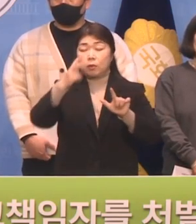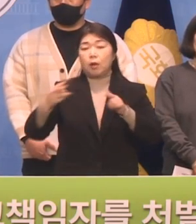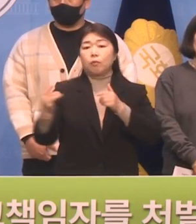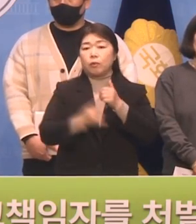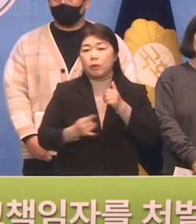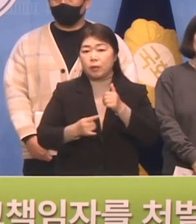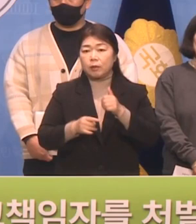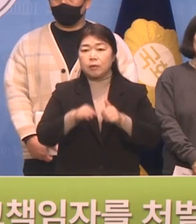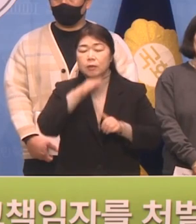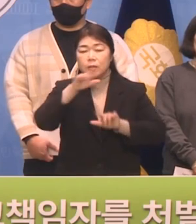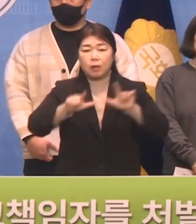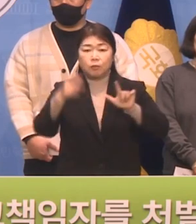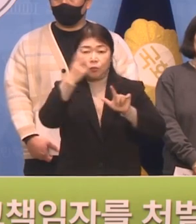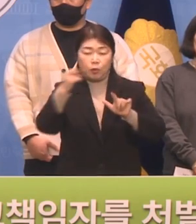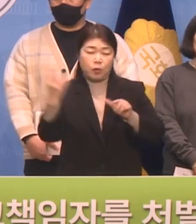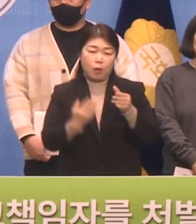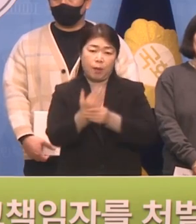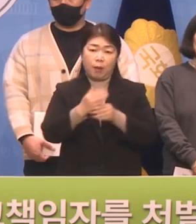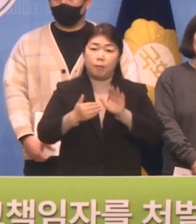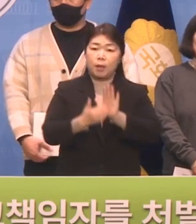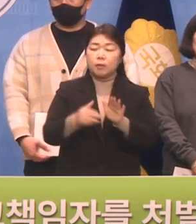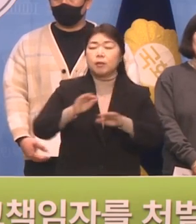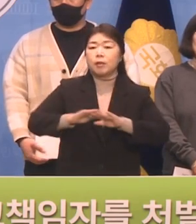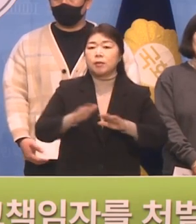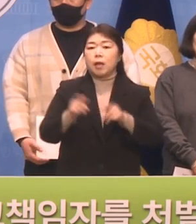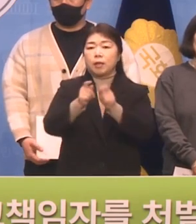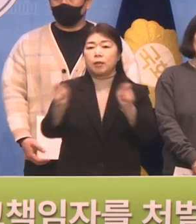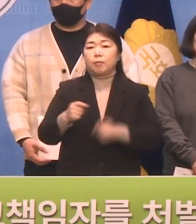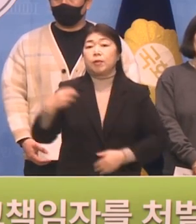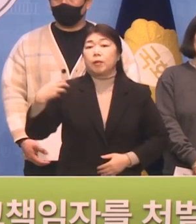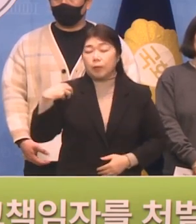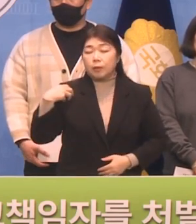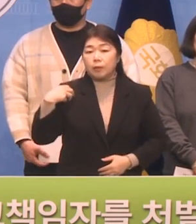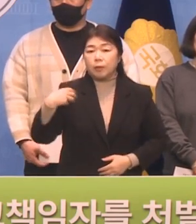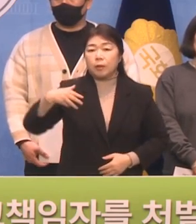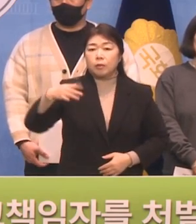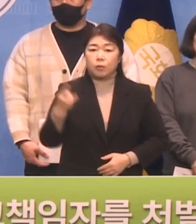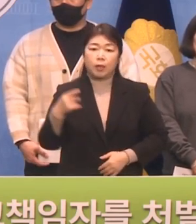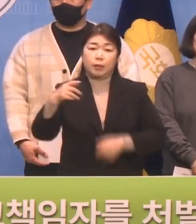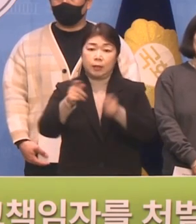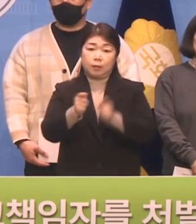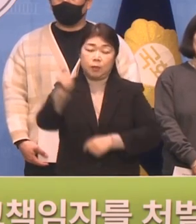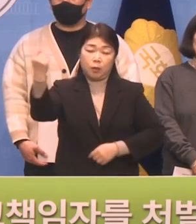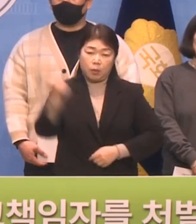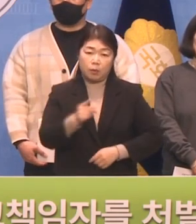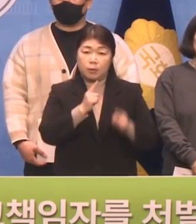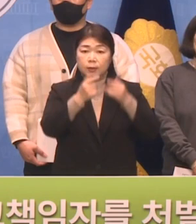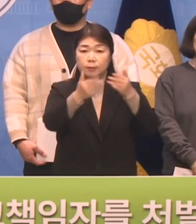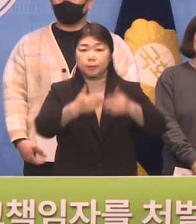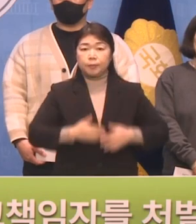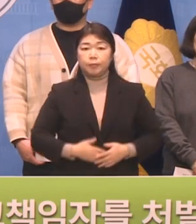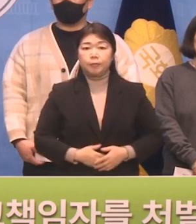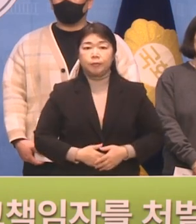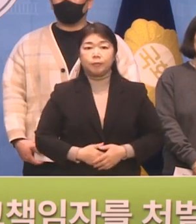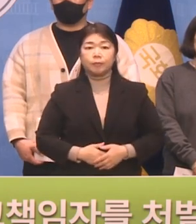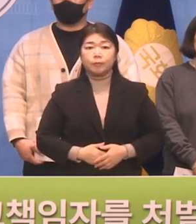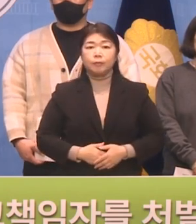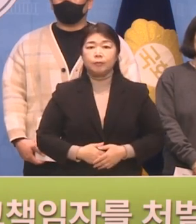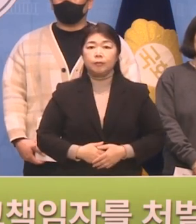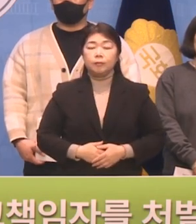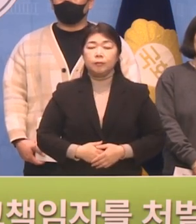시민진상조사위원회의 진상규명 및 재발방지 대책팀장이신 최희천 팀장님께서 해주시겠습니다.